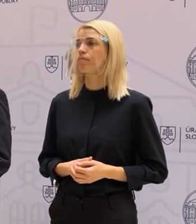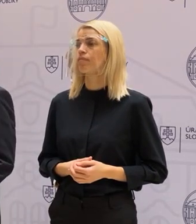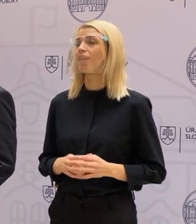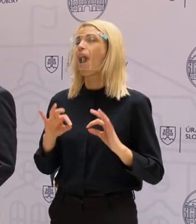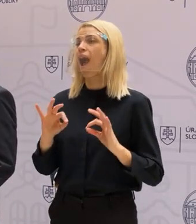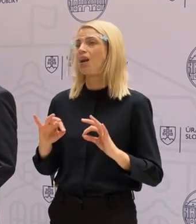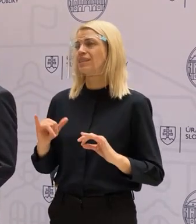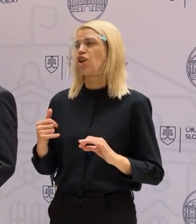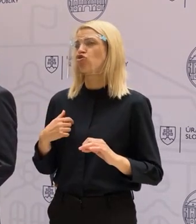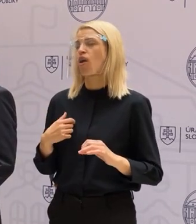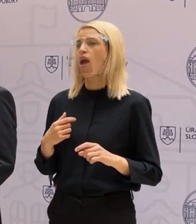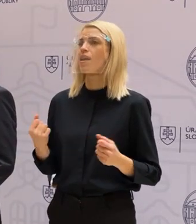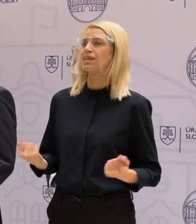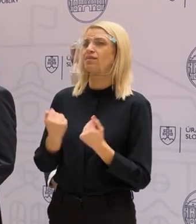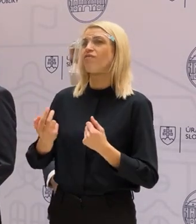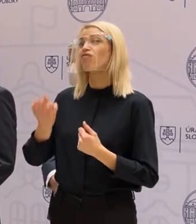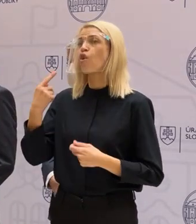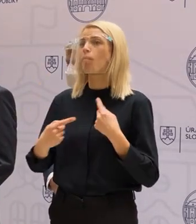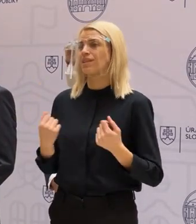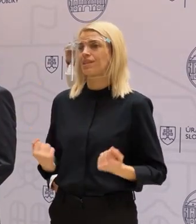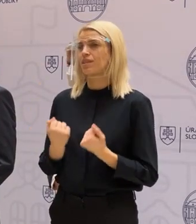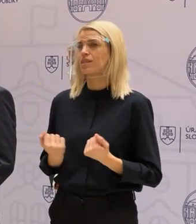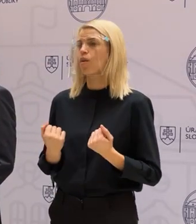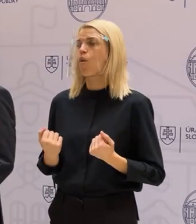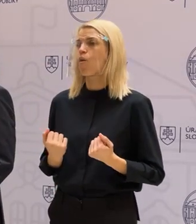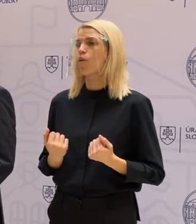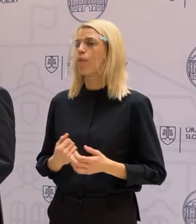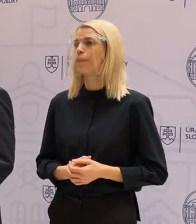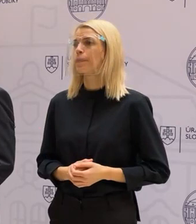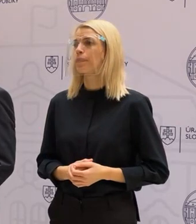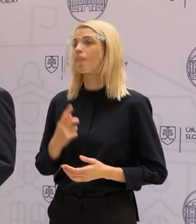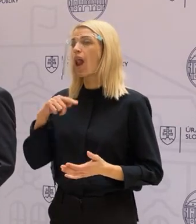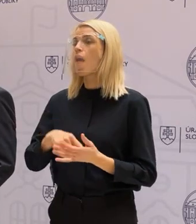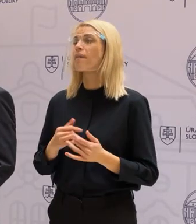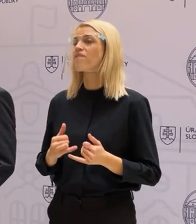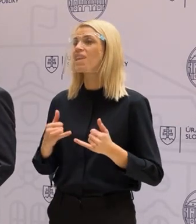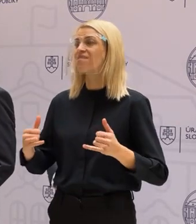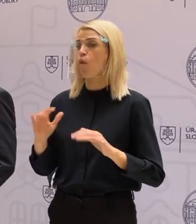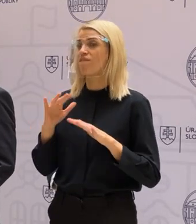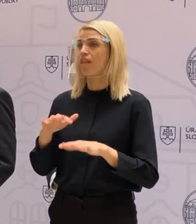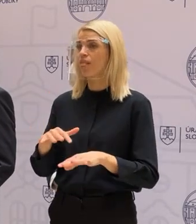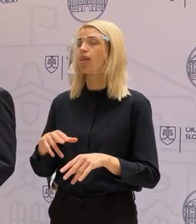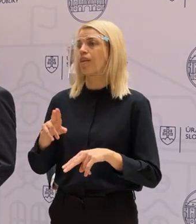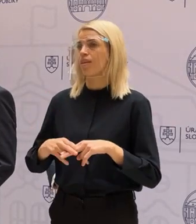Asi ešte predčasne rozprávať, je to niečo, čím sa počas vývoja tej vlny budeme zaoberať